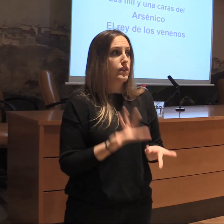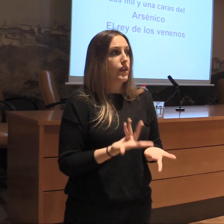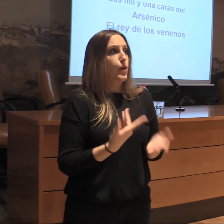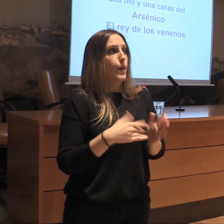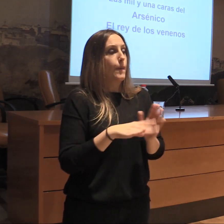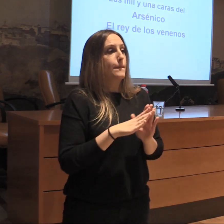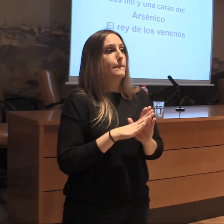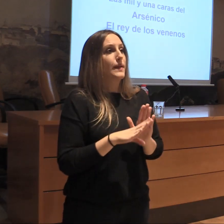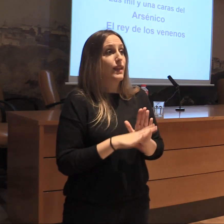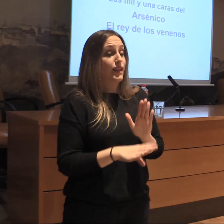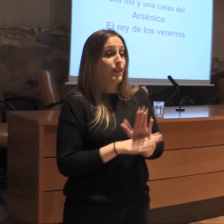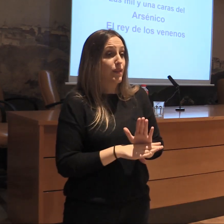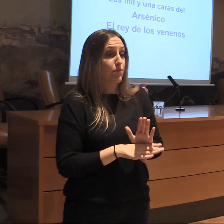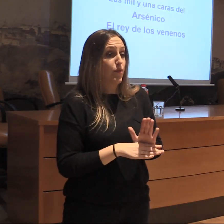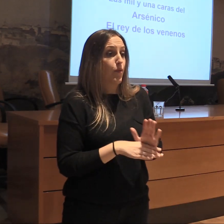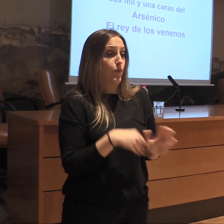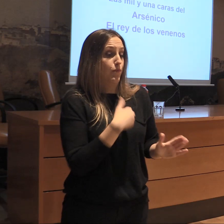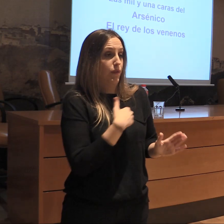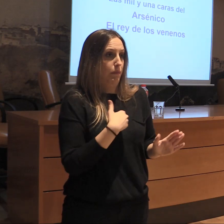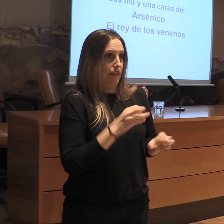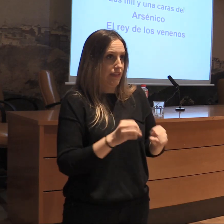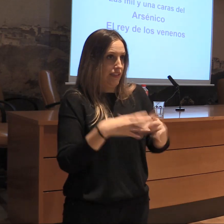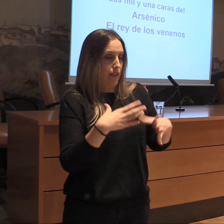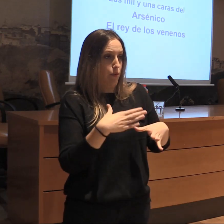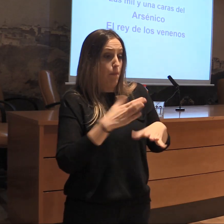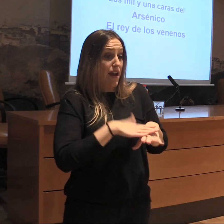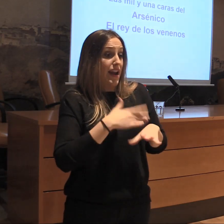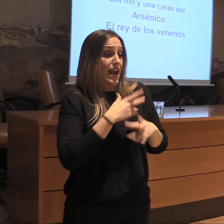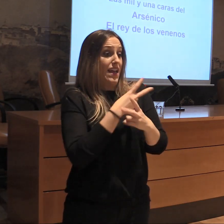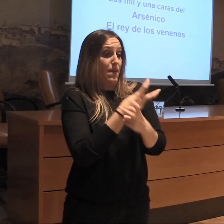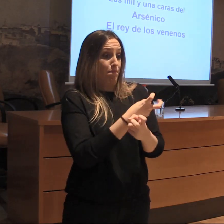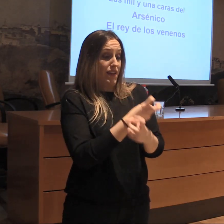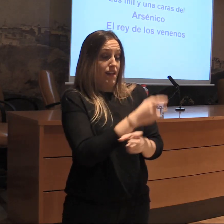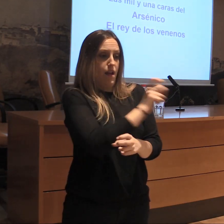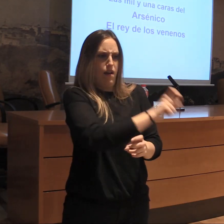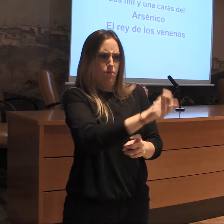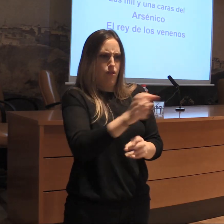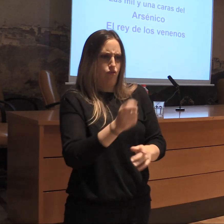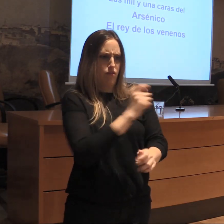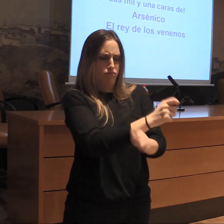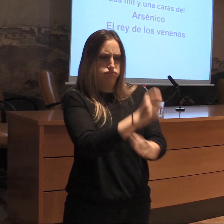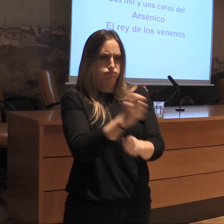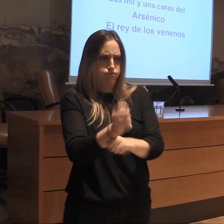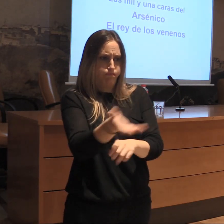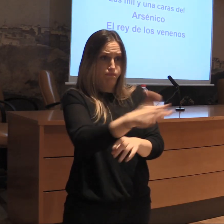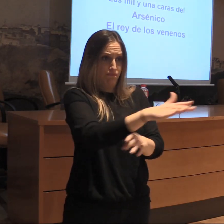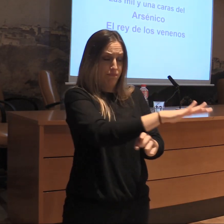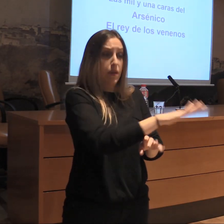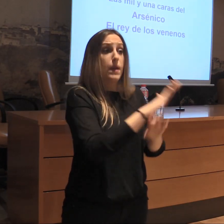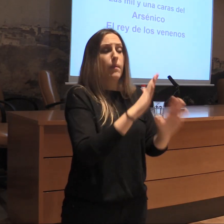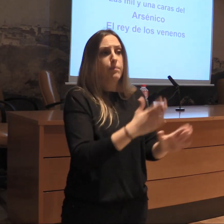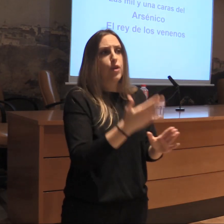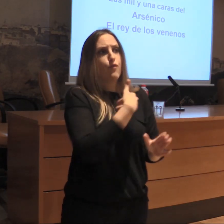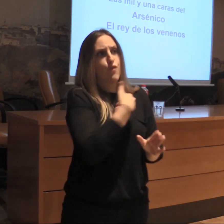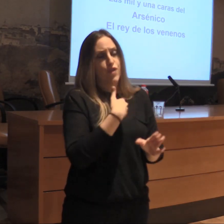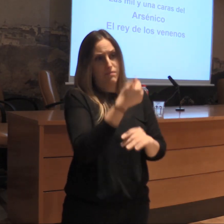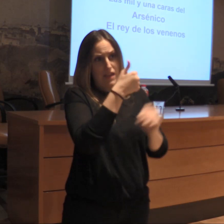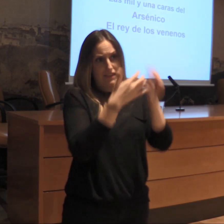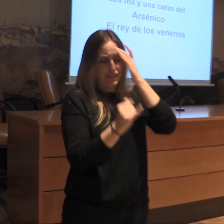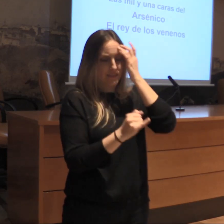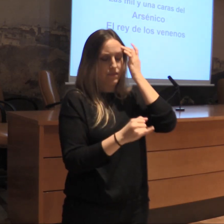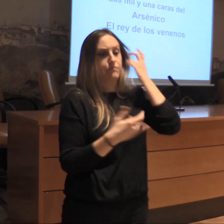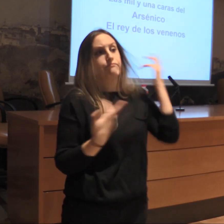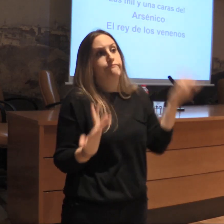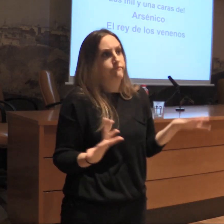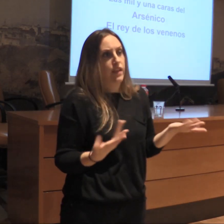los envenenadores desde la época del Imperio Romano, tiene muchísimas otras caras. Es sin duda el rey de